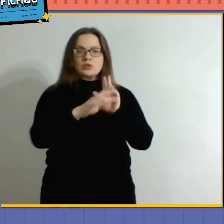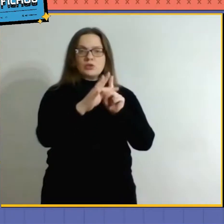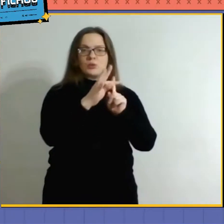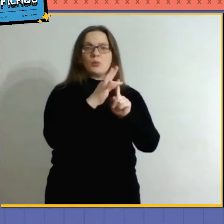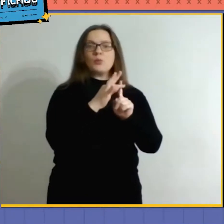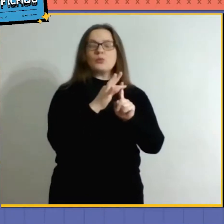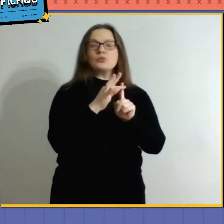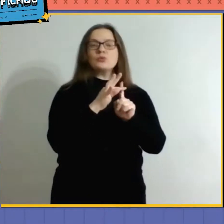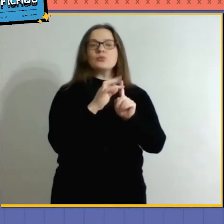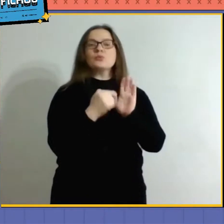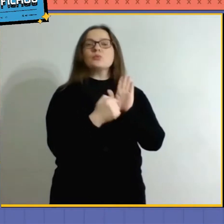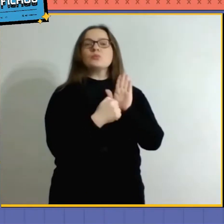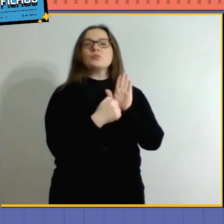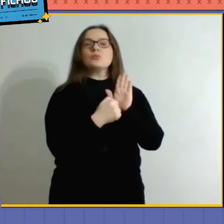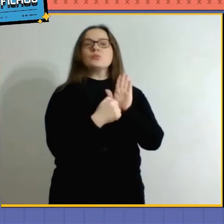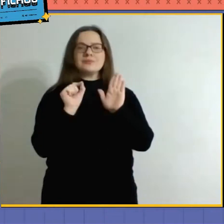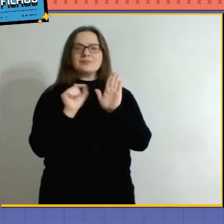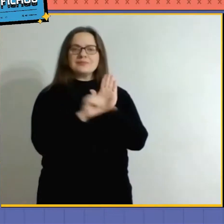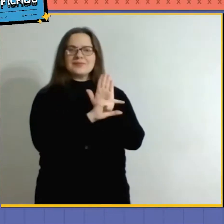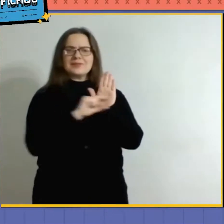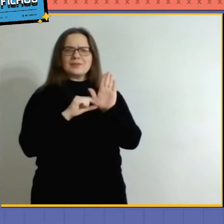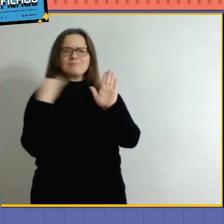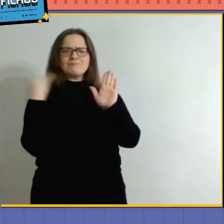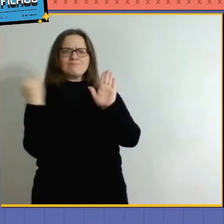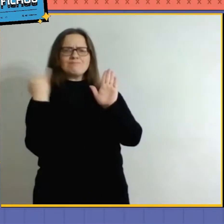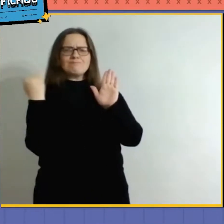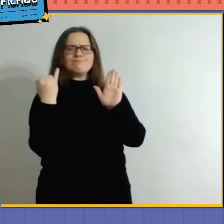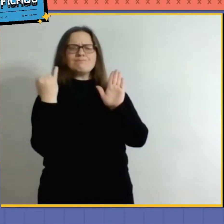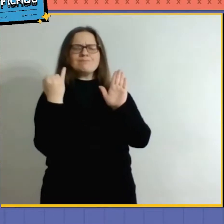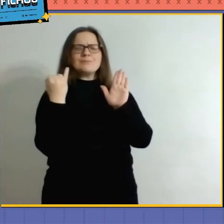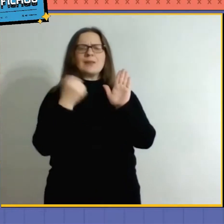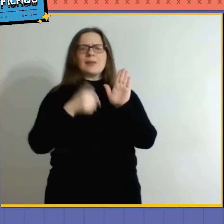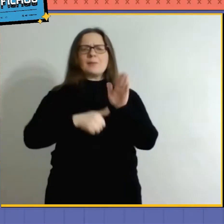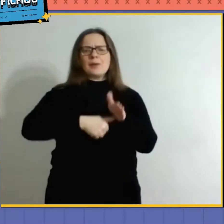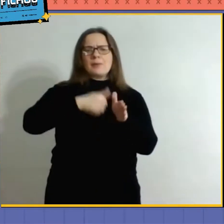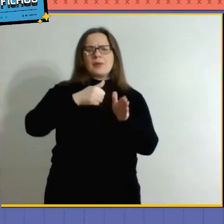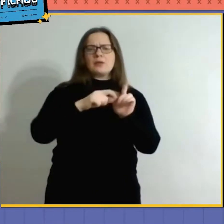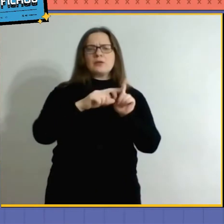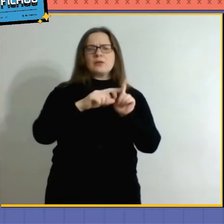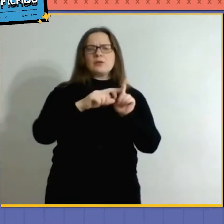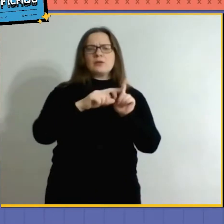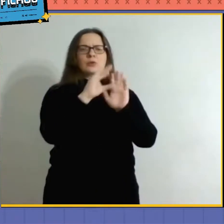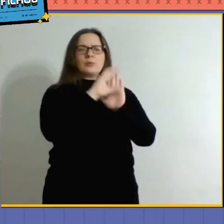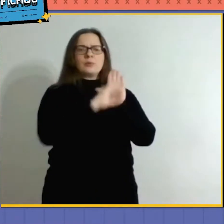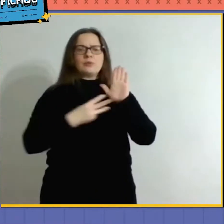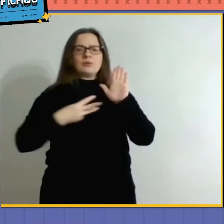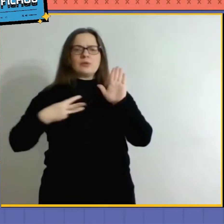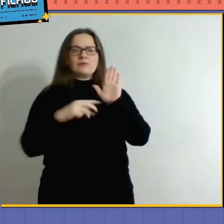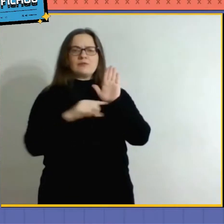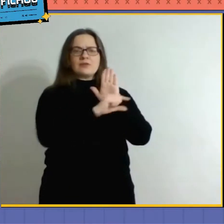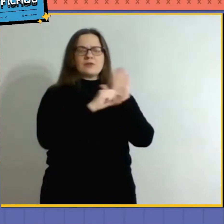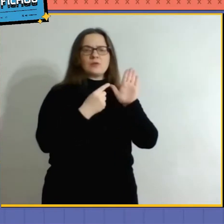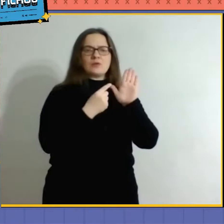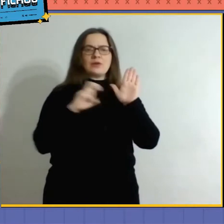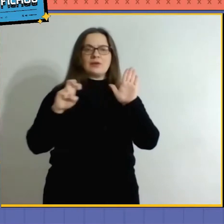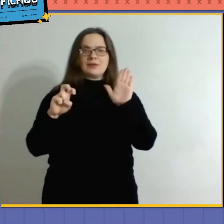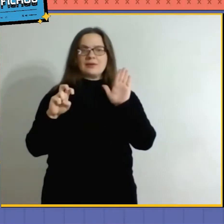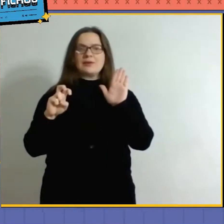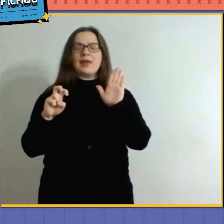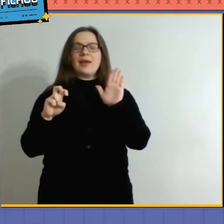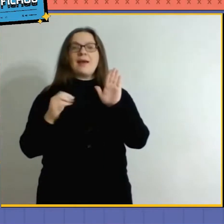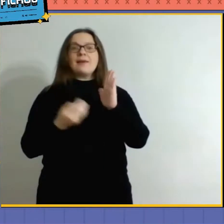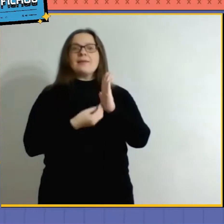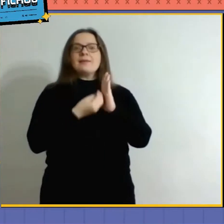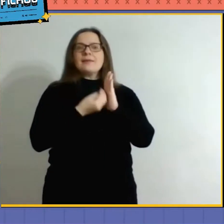mostra Tem um versículo ali que é crucial que a Primeira Timóteo 3 15 que fala assim a igreja é a coluna e base